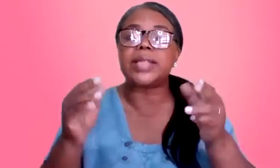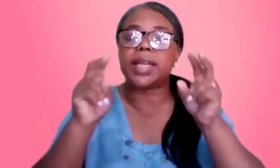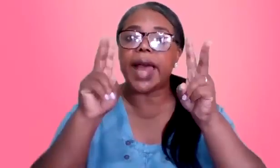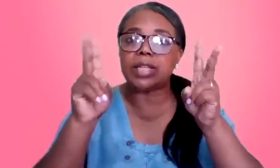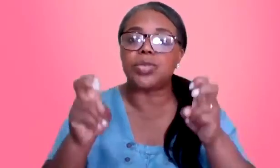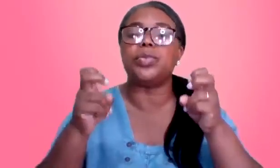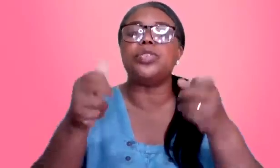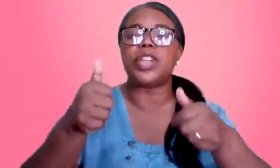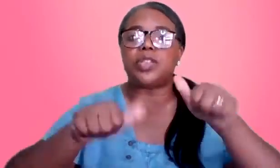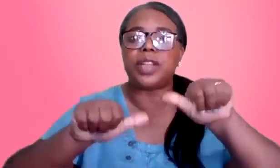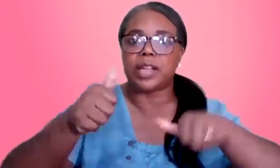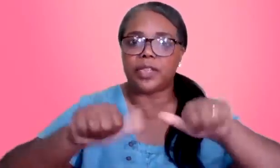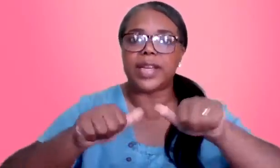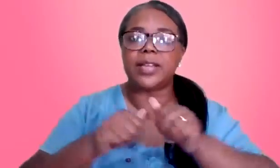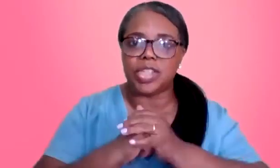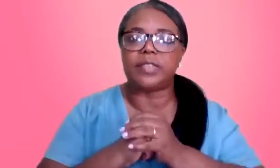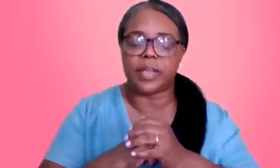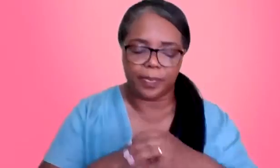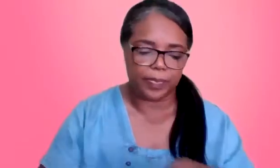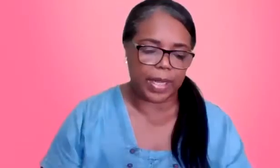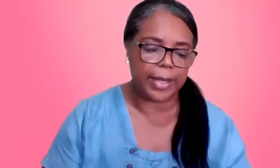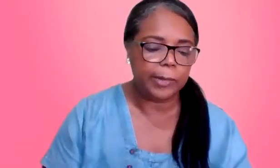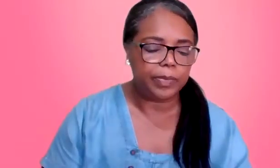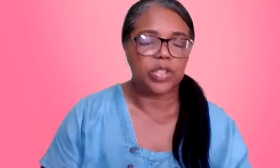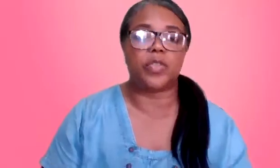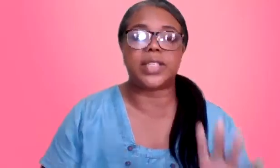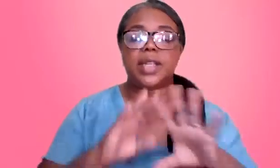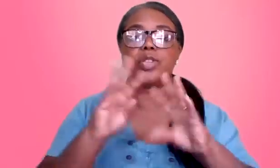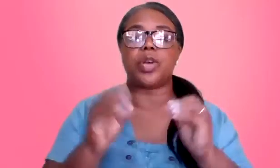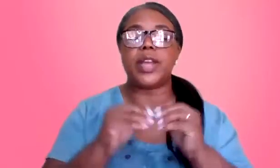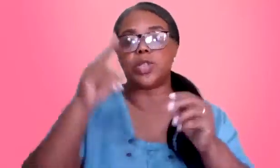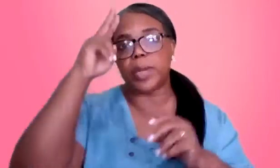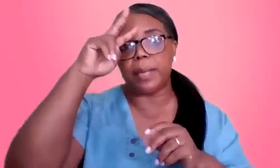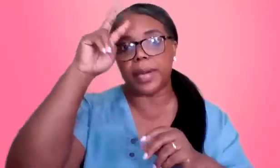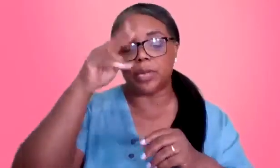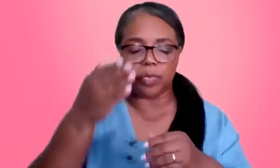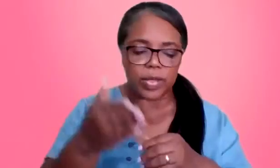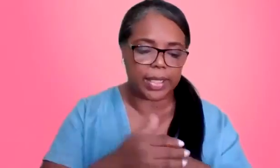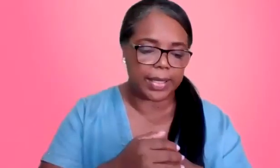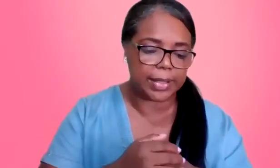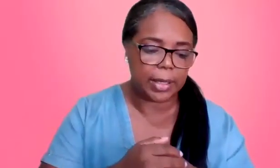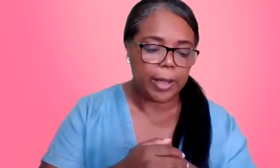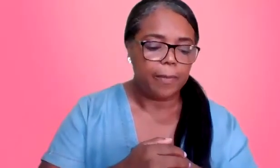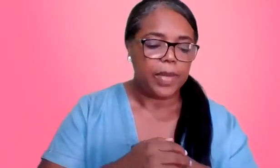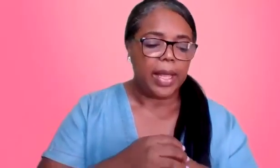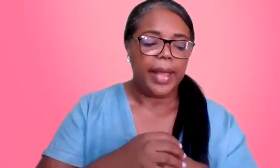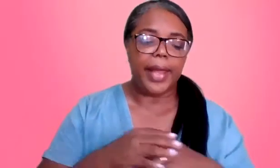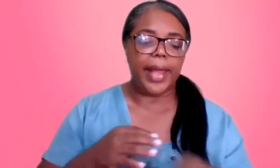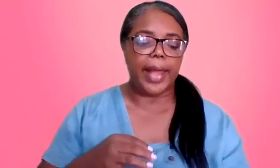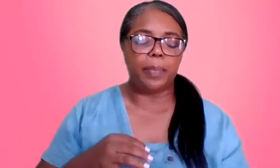aqui é assunto de atividade avaliativa, tá? Estou fazendo aqui só um resumo e lembrando com vocês. Por